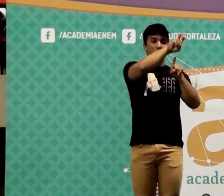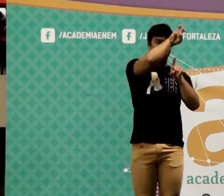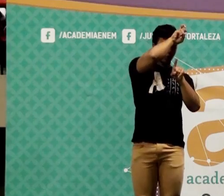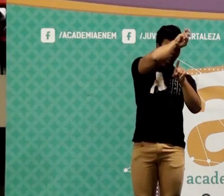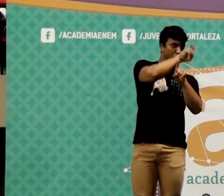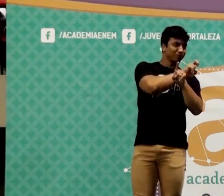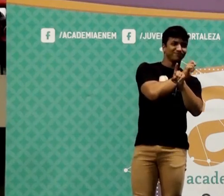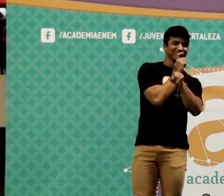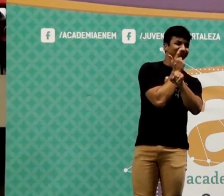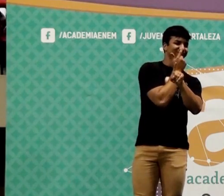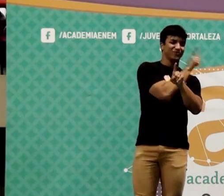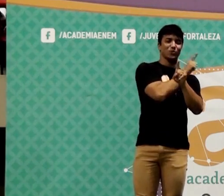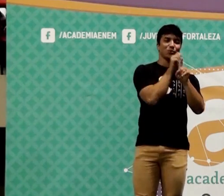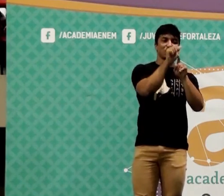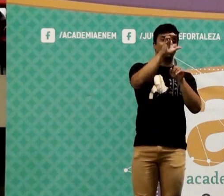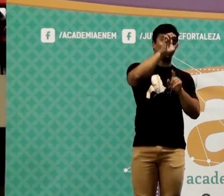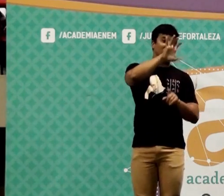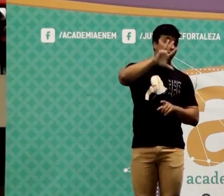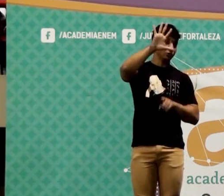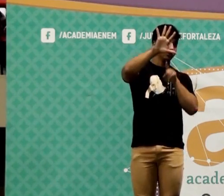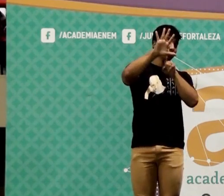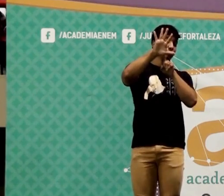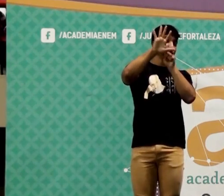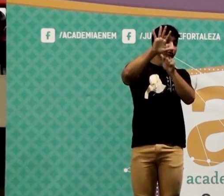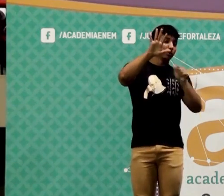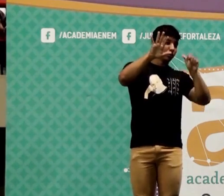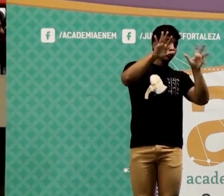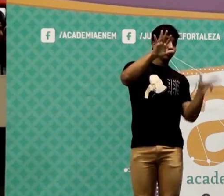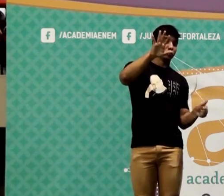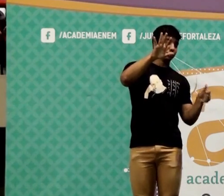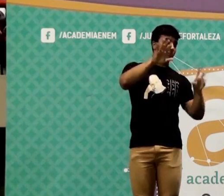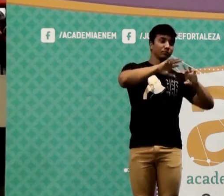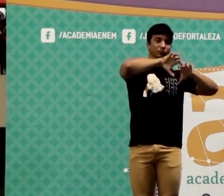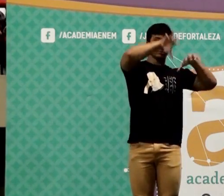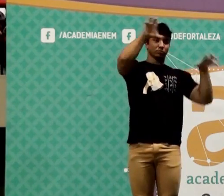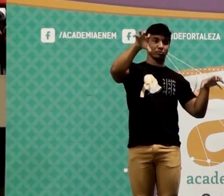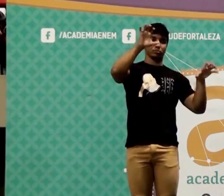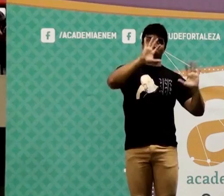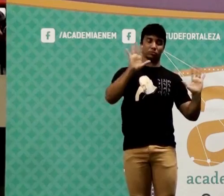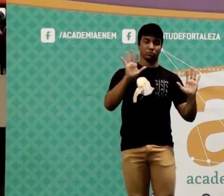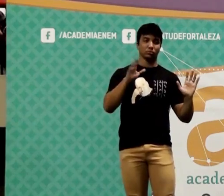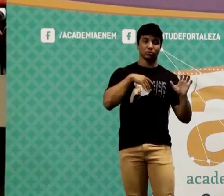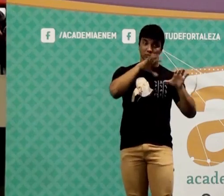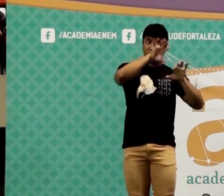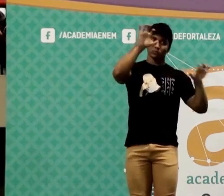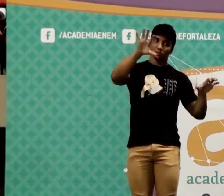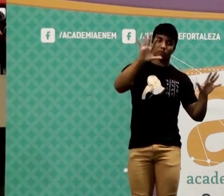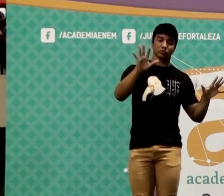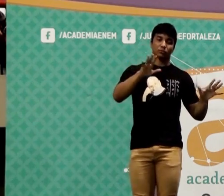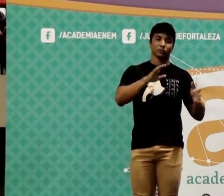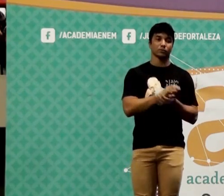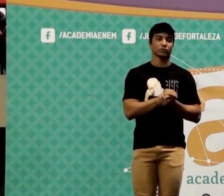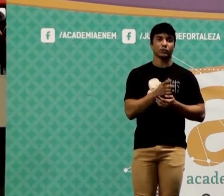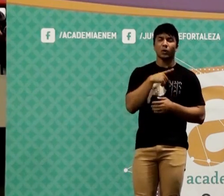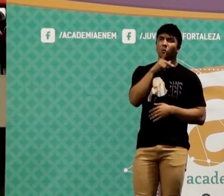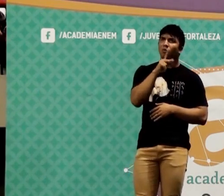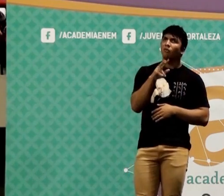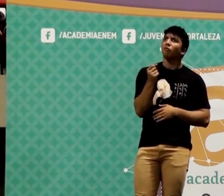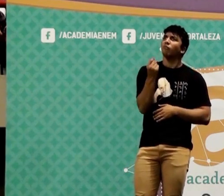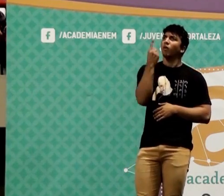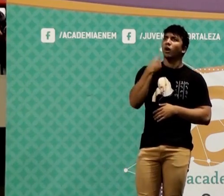crise de 29 ou Grande Depressão. Que é para você não achar que Grande Depressão é uma pessoa triste. A Grande Depressão. Não,